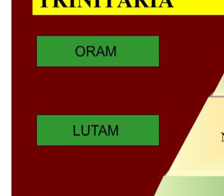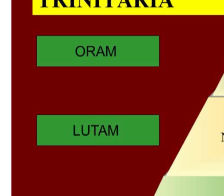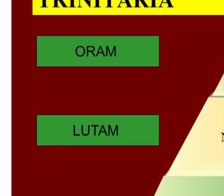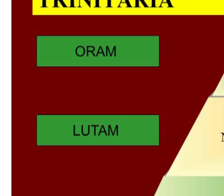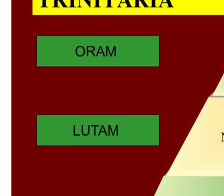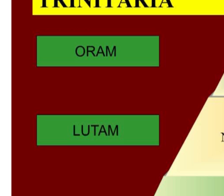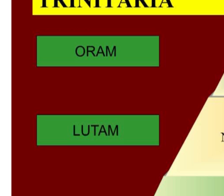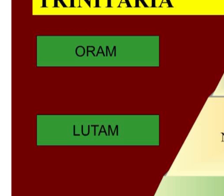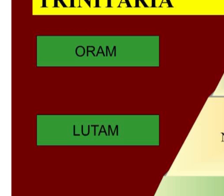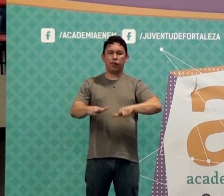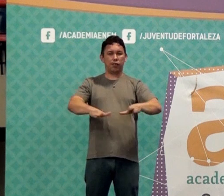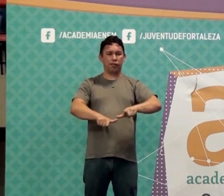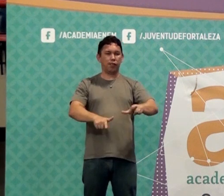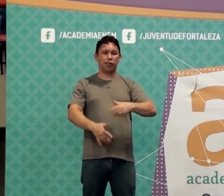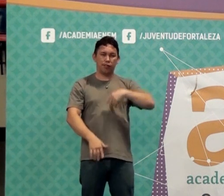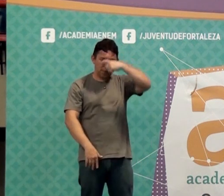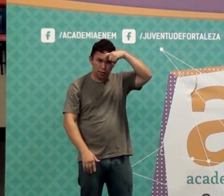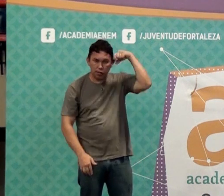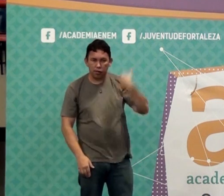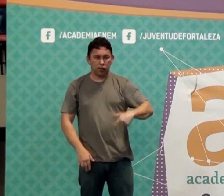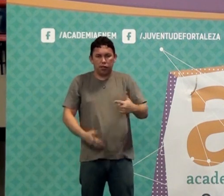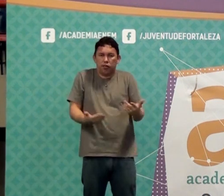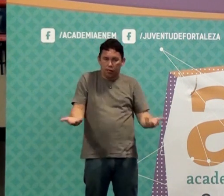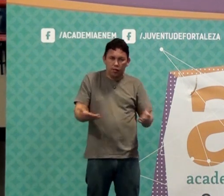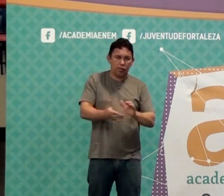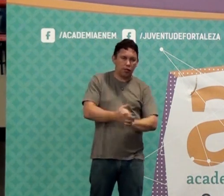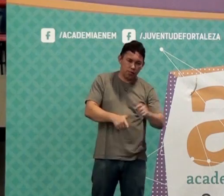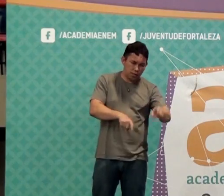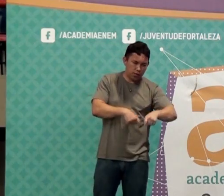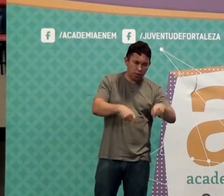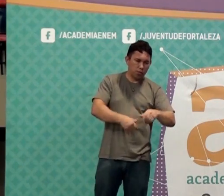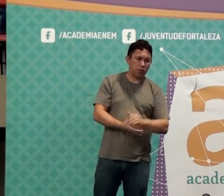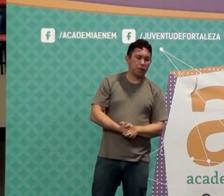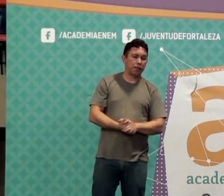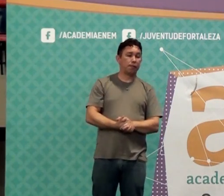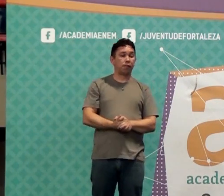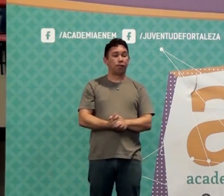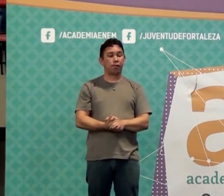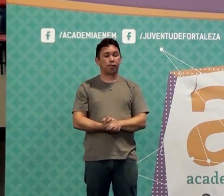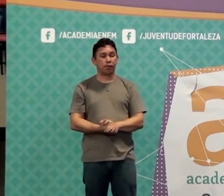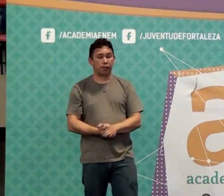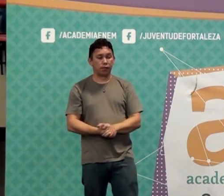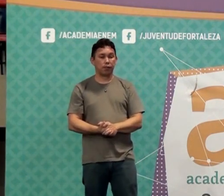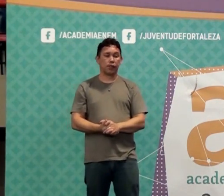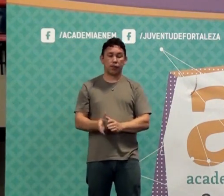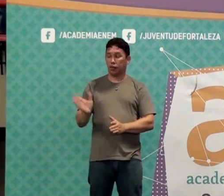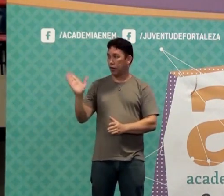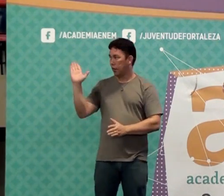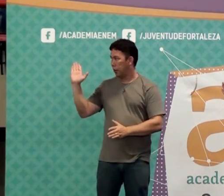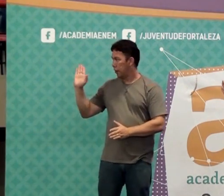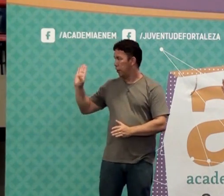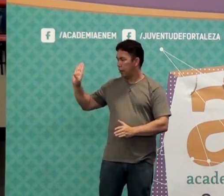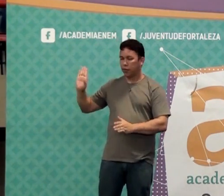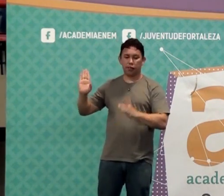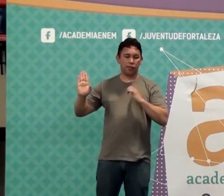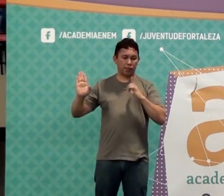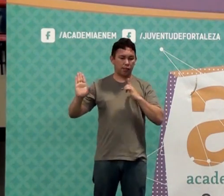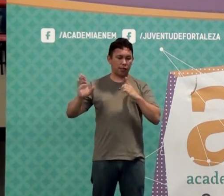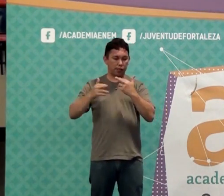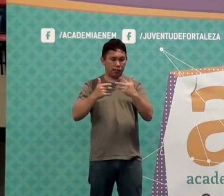Só o que a gente já falou aqui, ó. Aí a gente diz que na Idade Média, uns rezam, que é o clero. A nobreza luta porque o dono